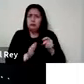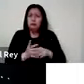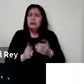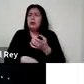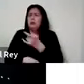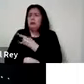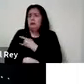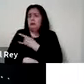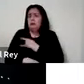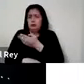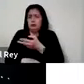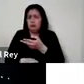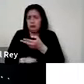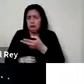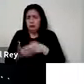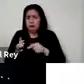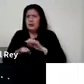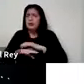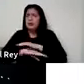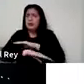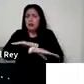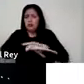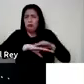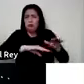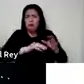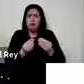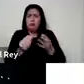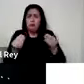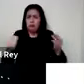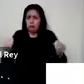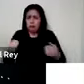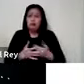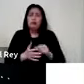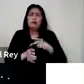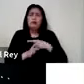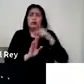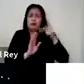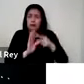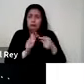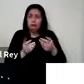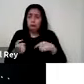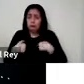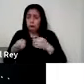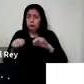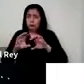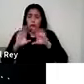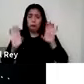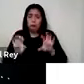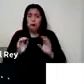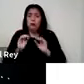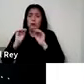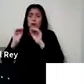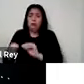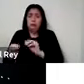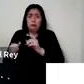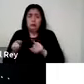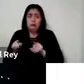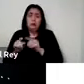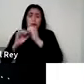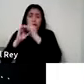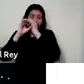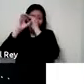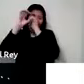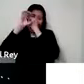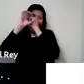Simons tiene en su plataforma varios software que en tu computadora lo instalas y se convierten en telescopios,